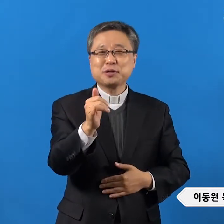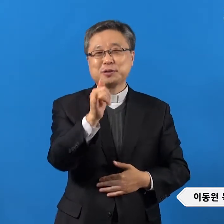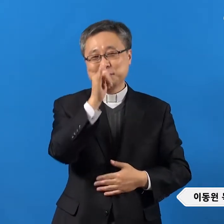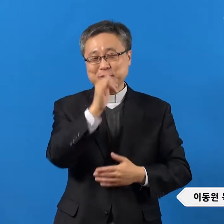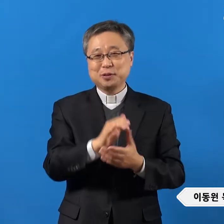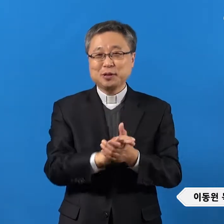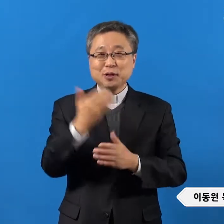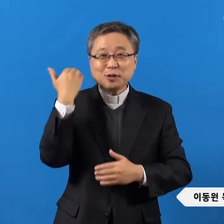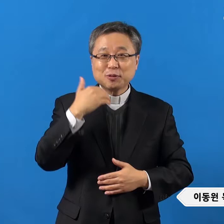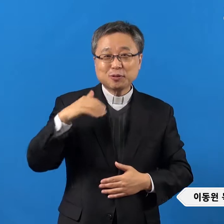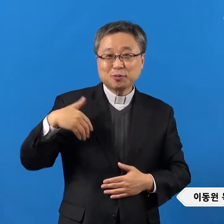누군지 모르십니까?